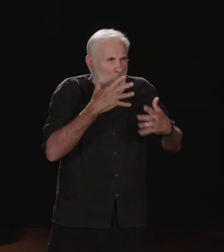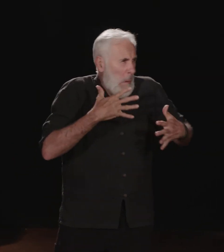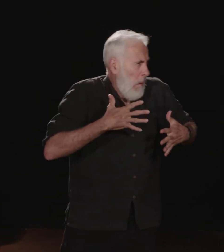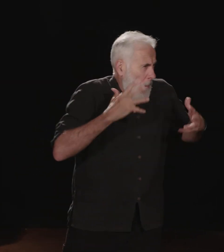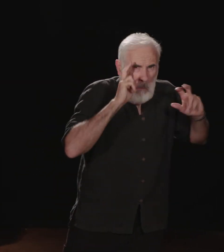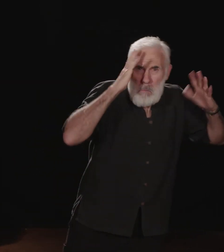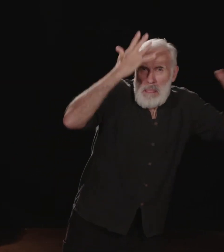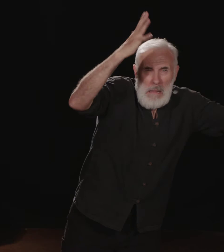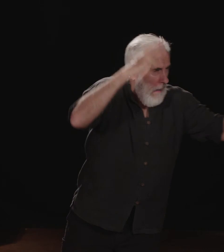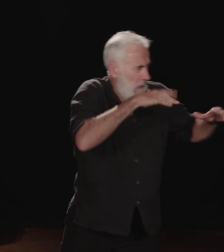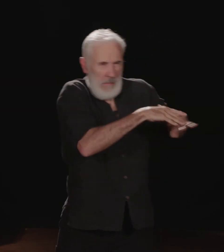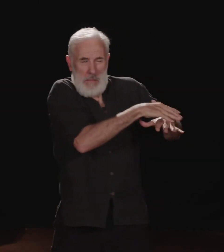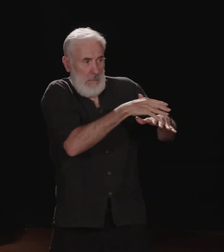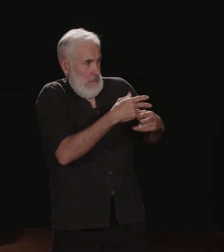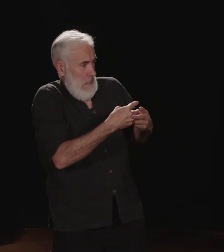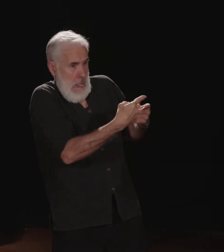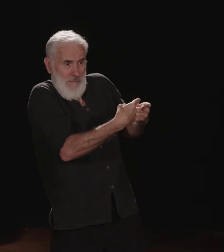taillis devant ma fenêtre.